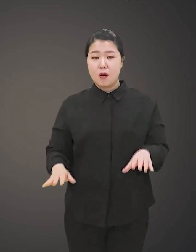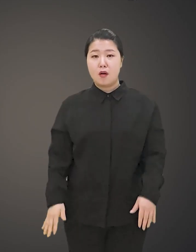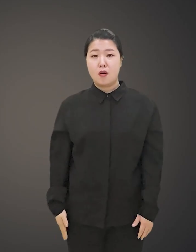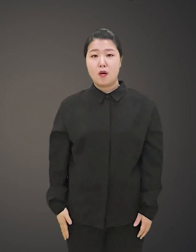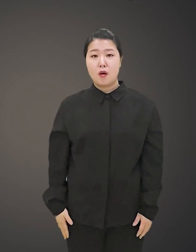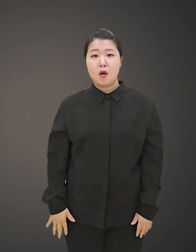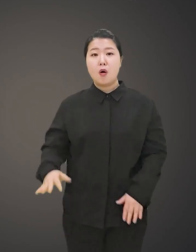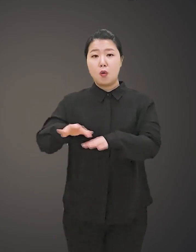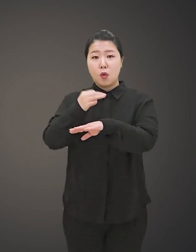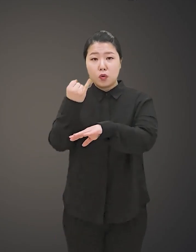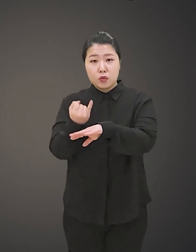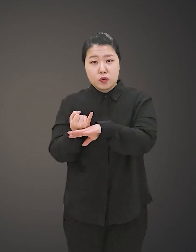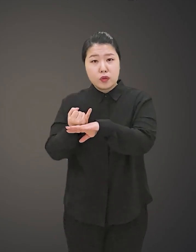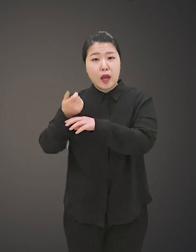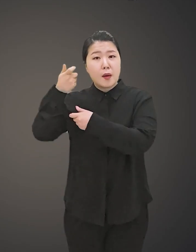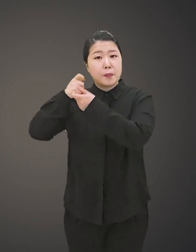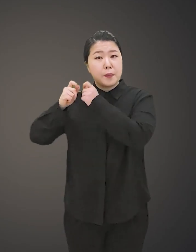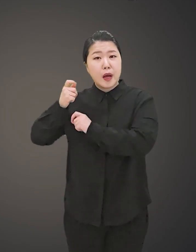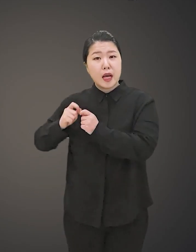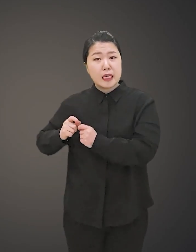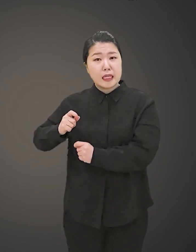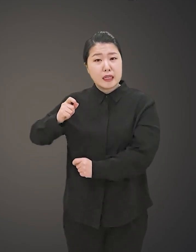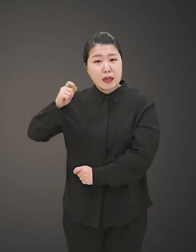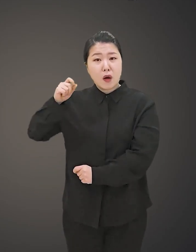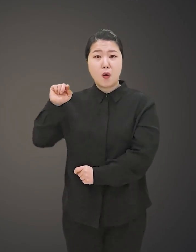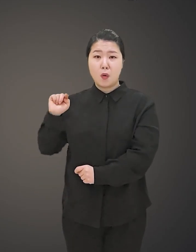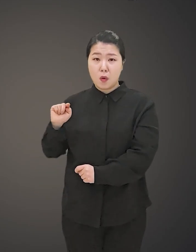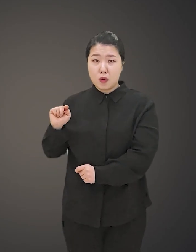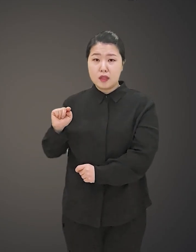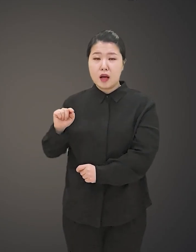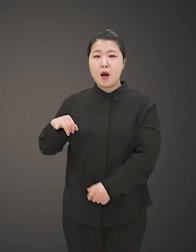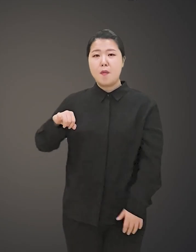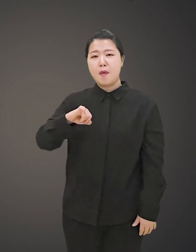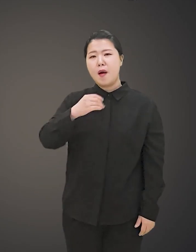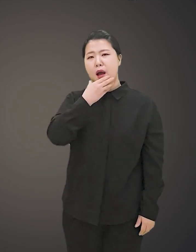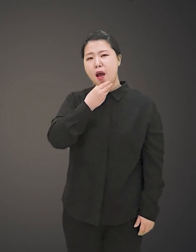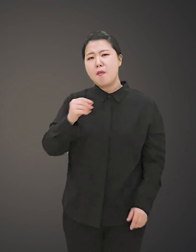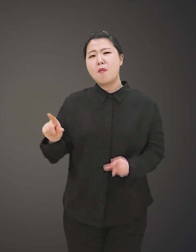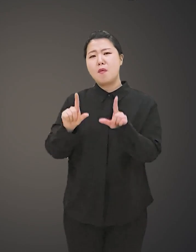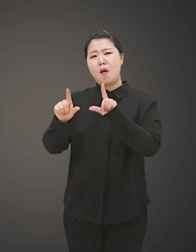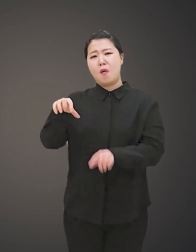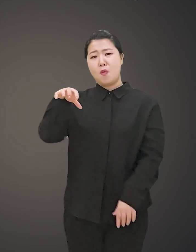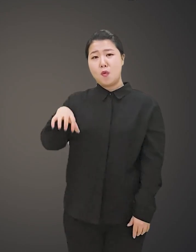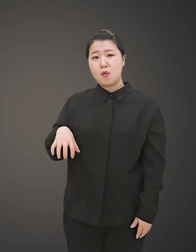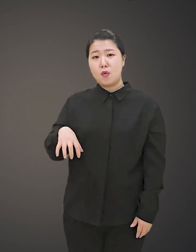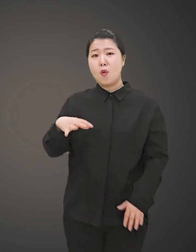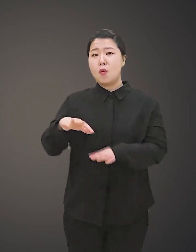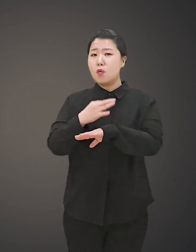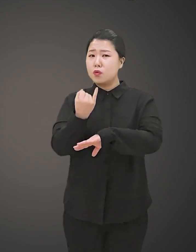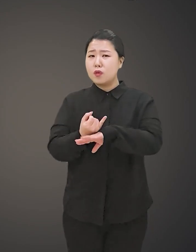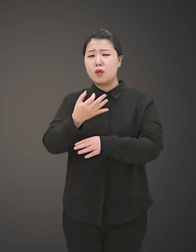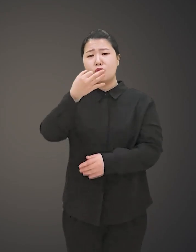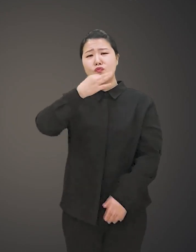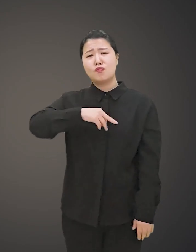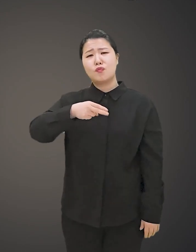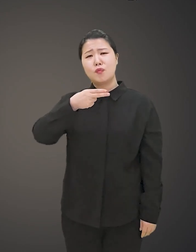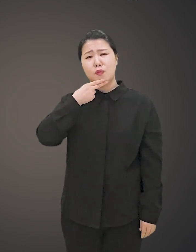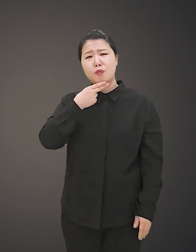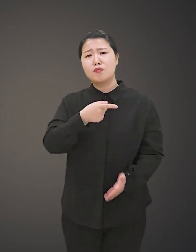라푼젤의 긴 머리는 공주를 구해주기는커녕 머릿니의 행복 마을이 되어 도리어 위험에 빠뜨리고 말았어요.